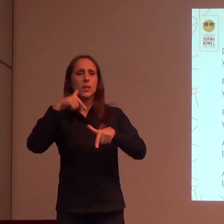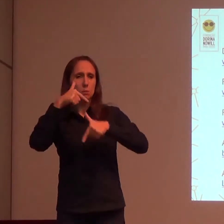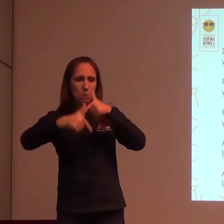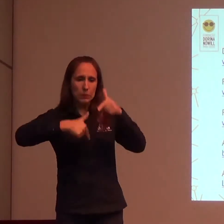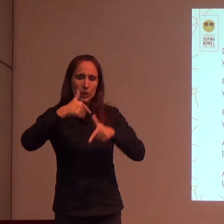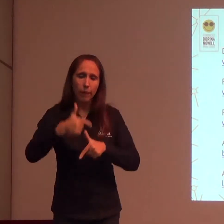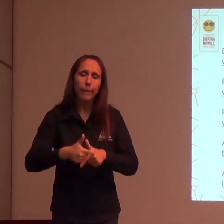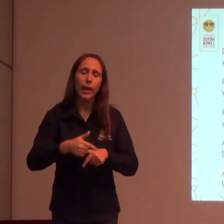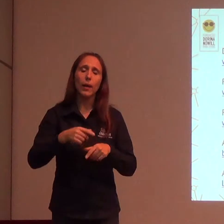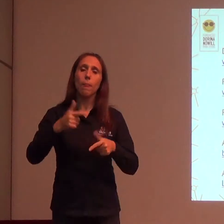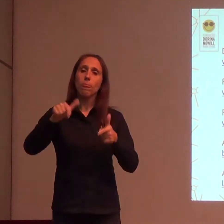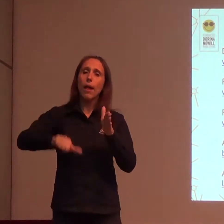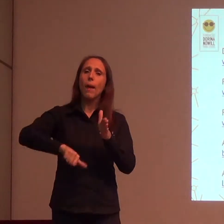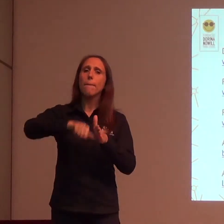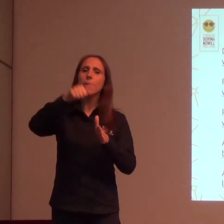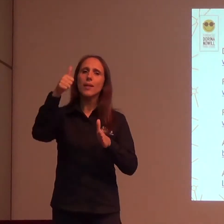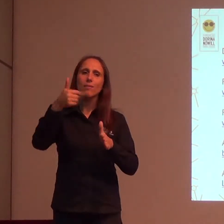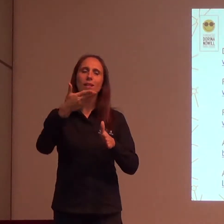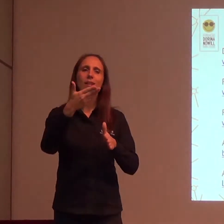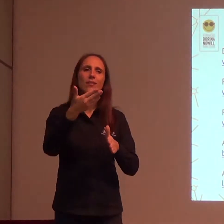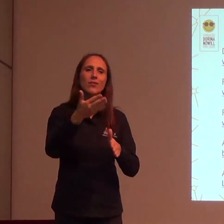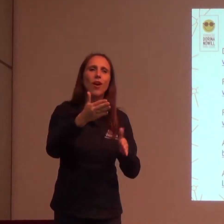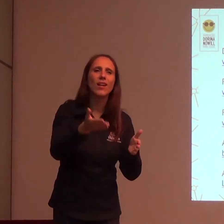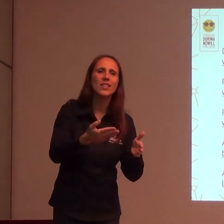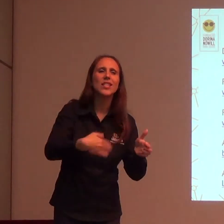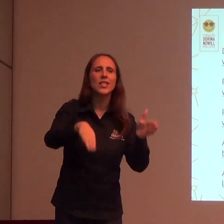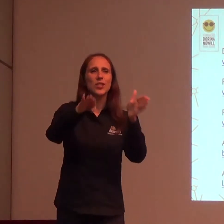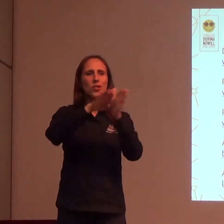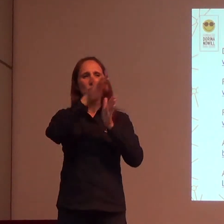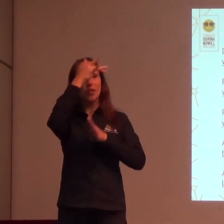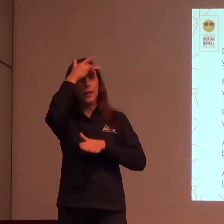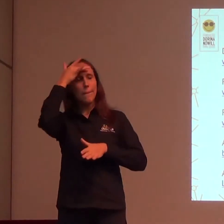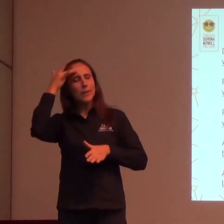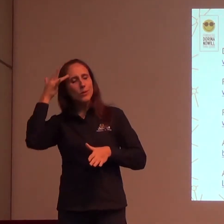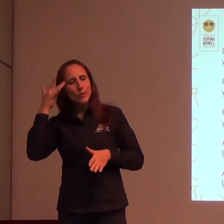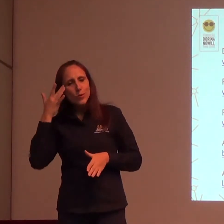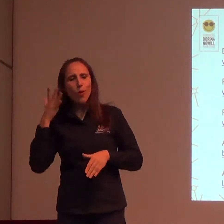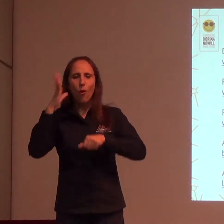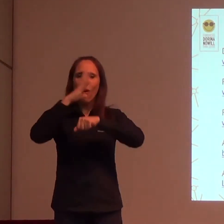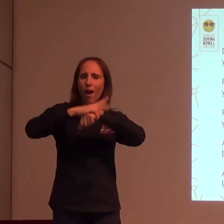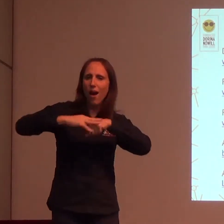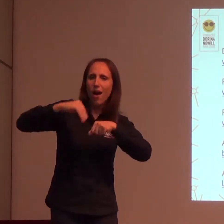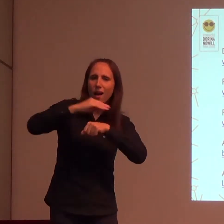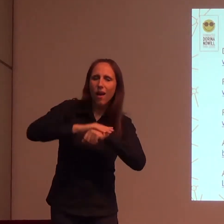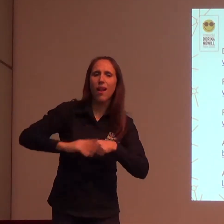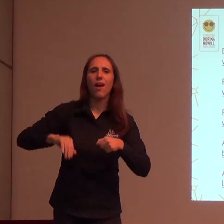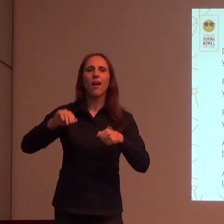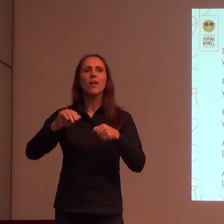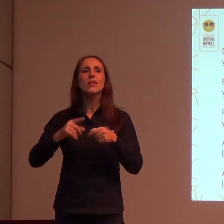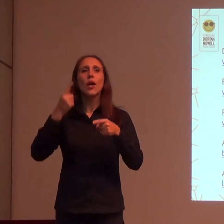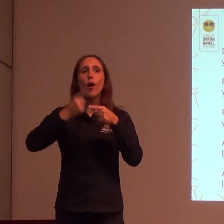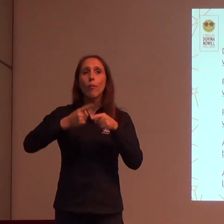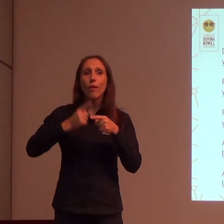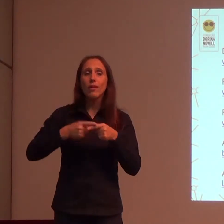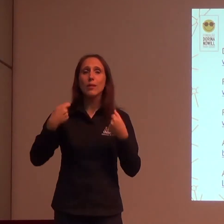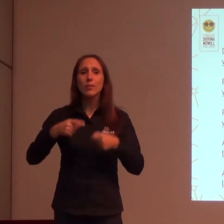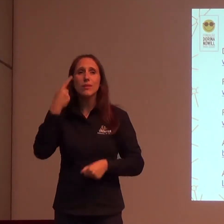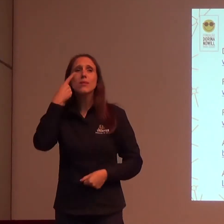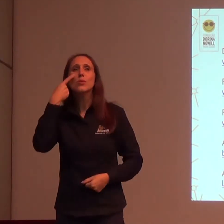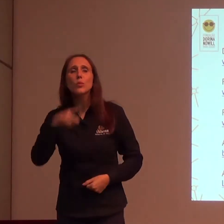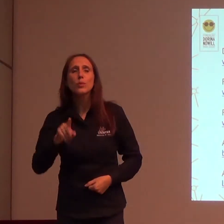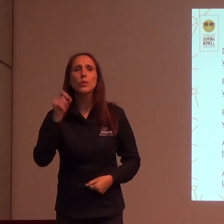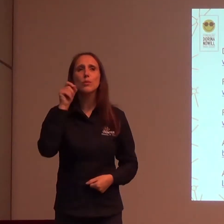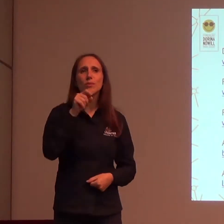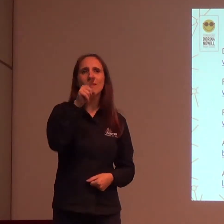De tudo é o acolhimento. Porque a gente precisa descobrir o que as pessoas querem, o que elas precisam e o que de fato elas